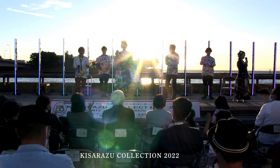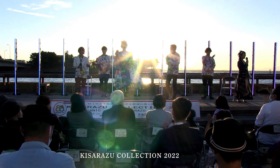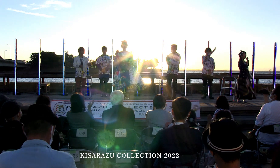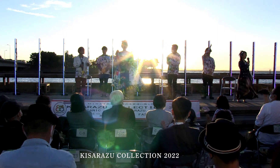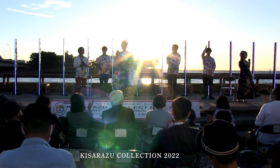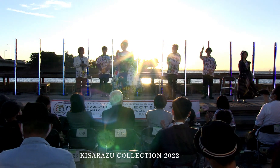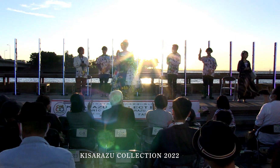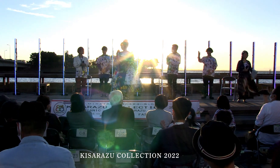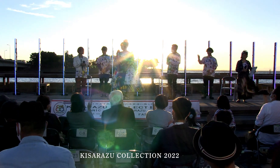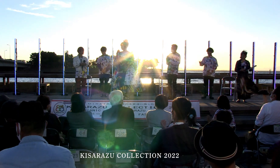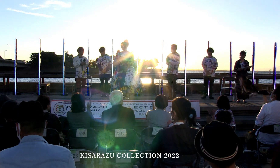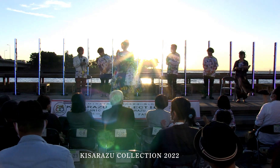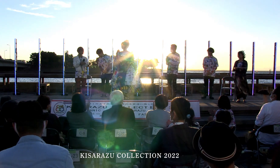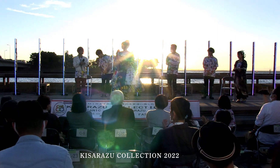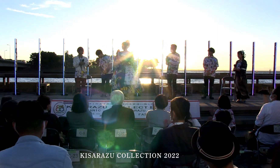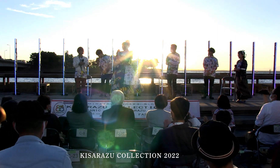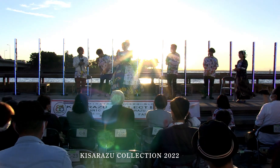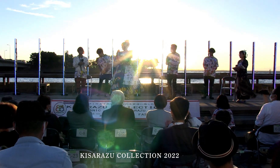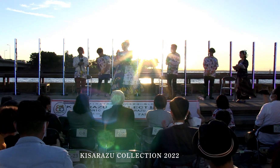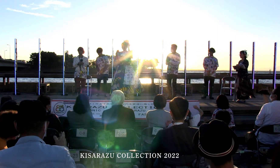します